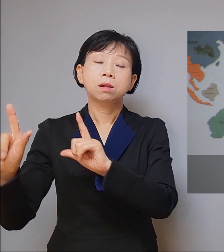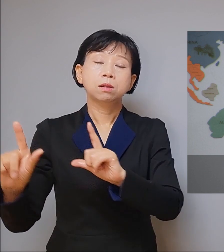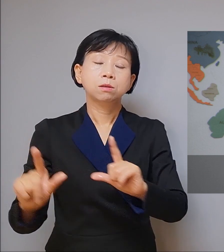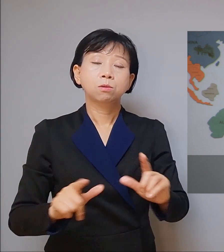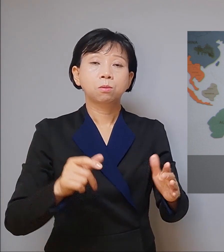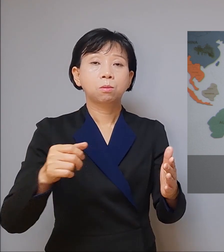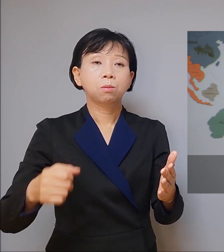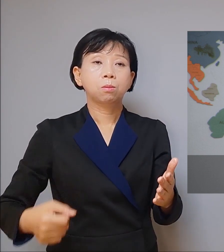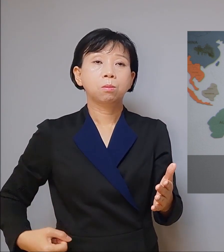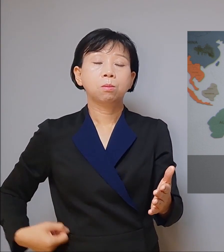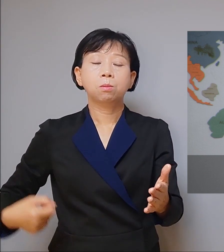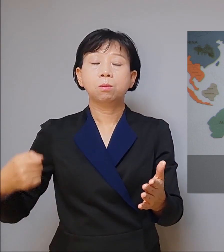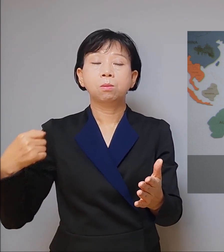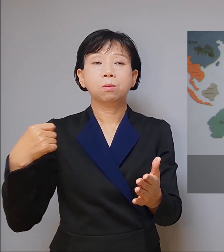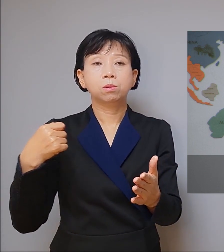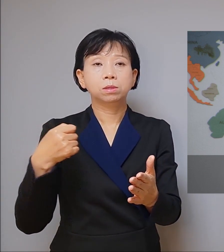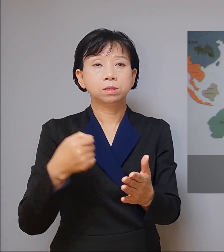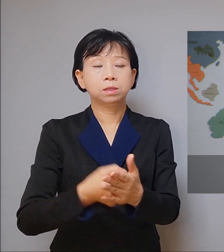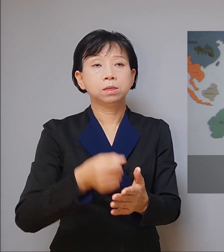살아갈